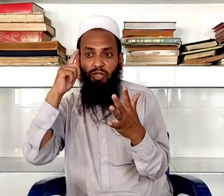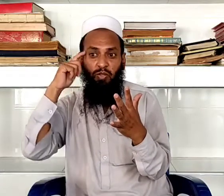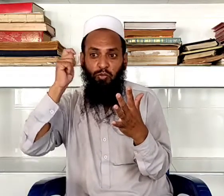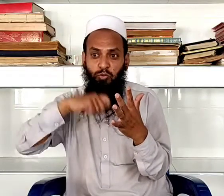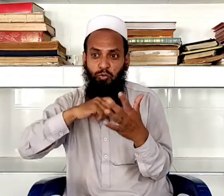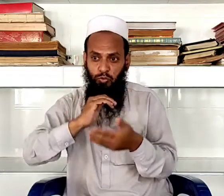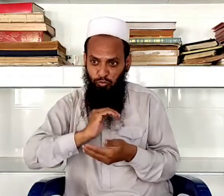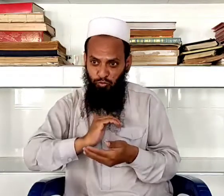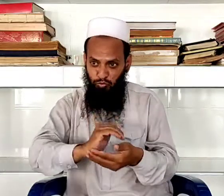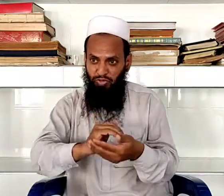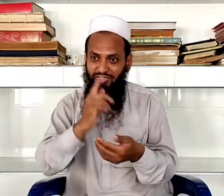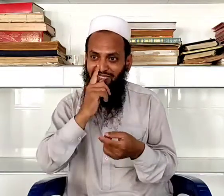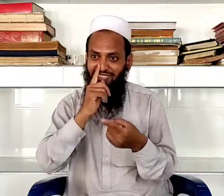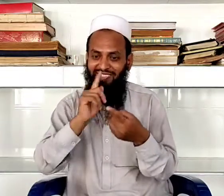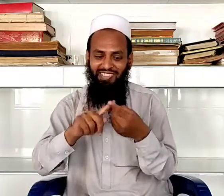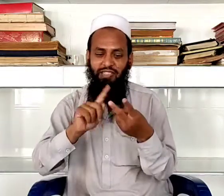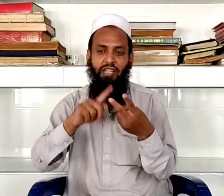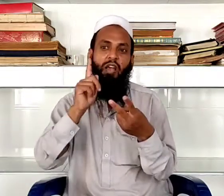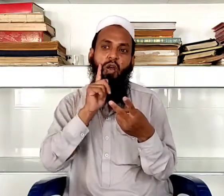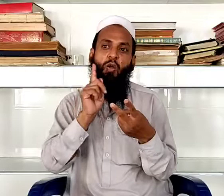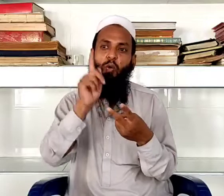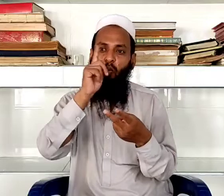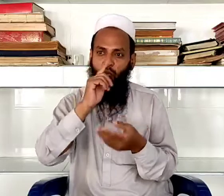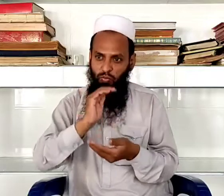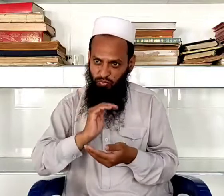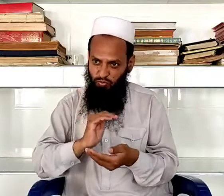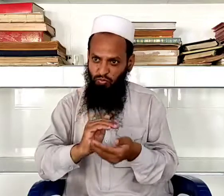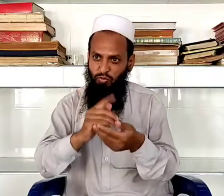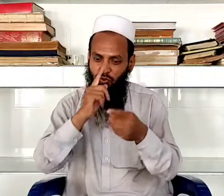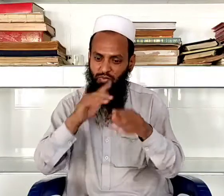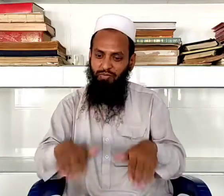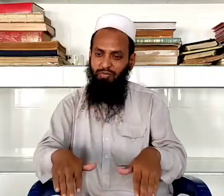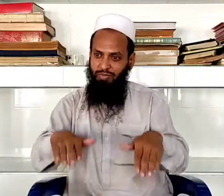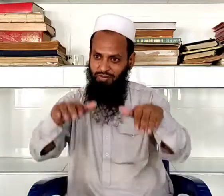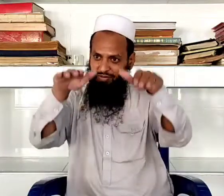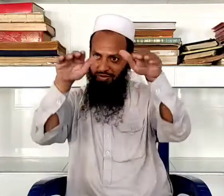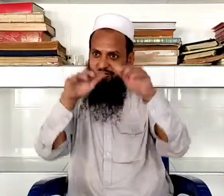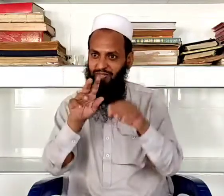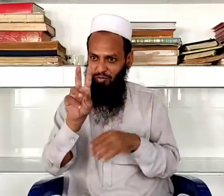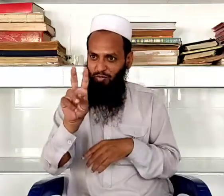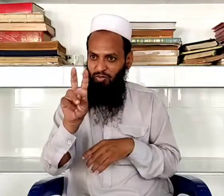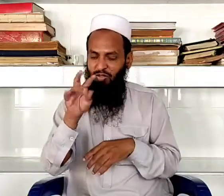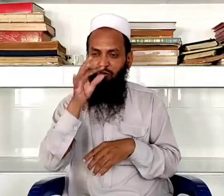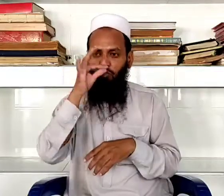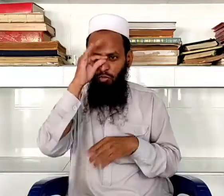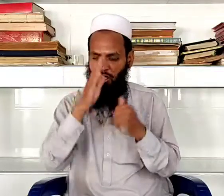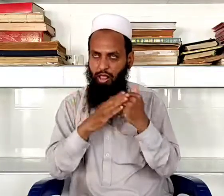जनाबे सैयदना हजरत उस्मान रजी अल्लाह तआला अन्हु के निकाह के अंदर में इस वास्ते उन्होंने दोहरा दामाद किया